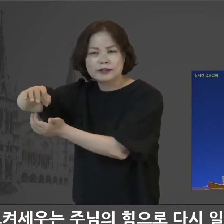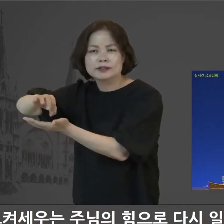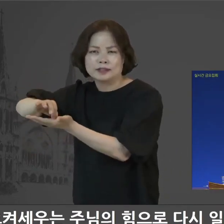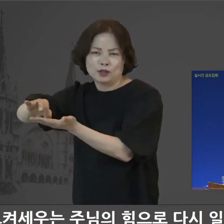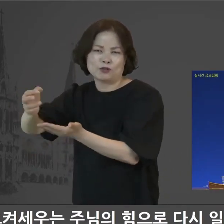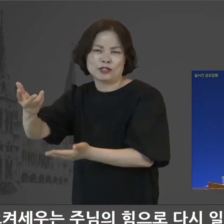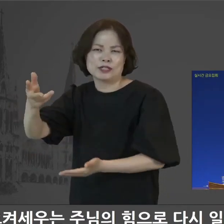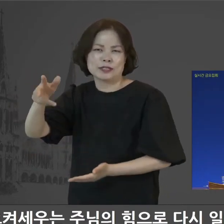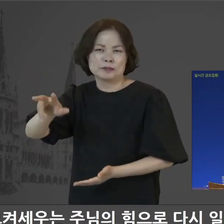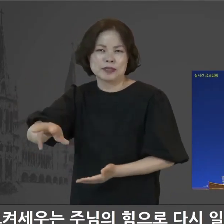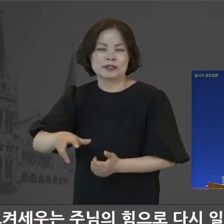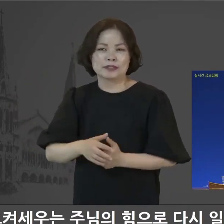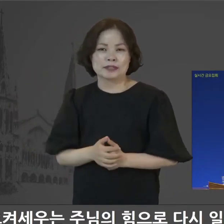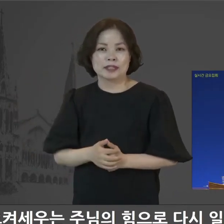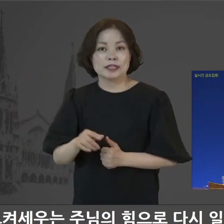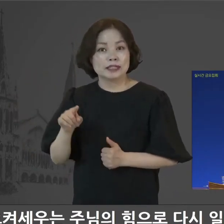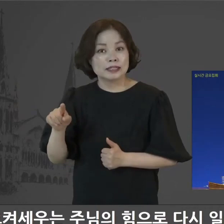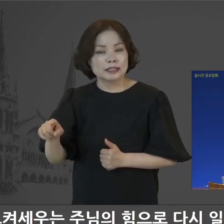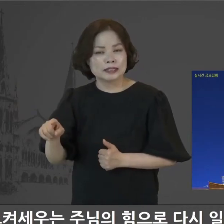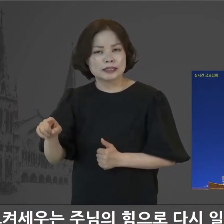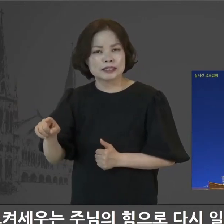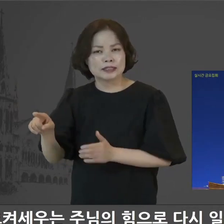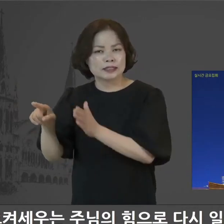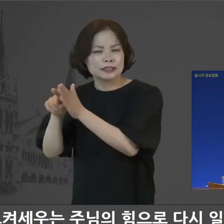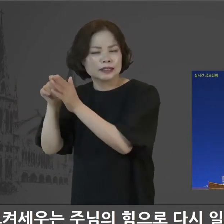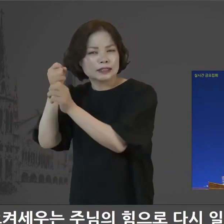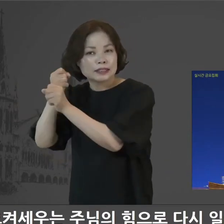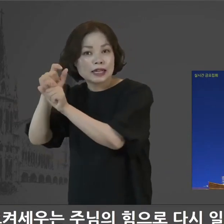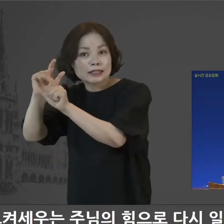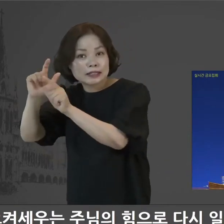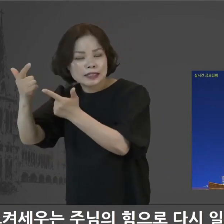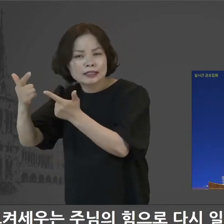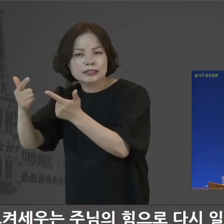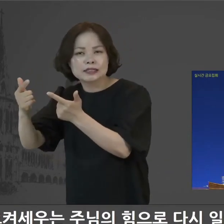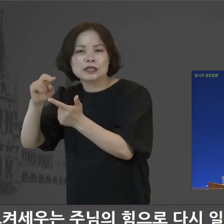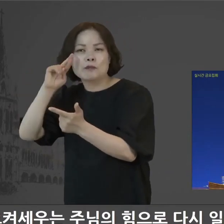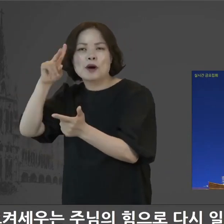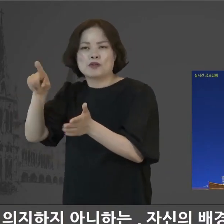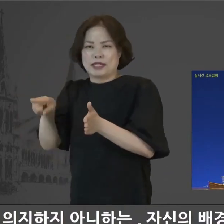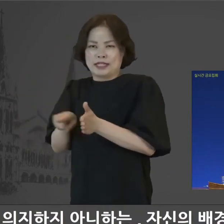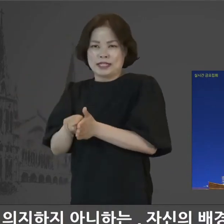했지만 그것을 의지하지 아니하는 신앙이 있었습니다.